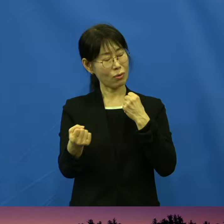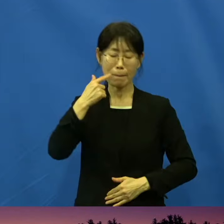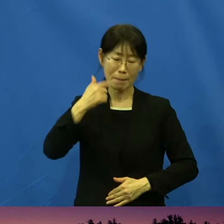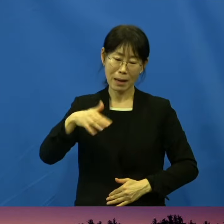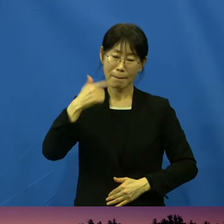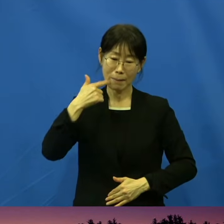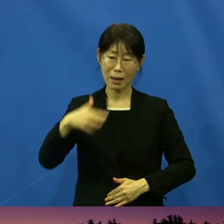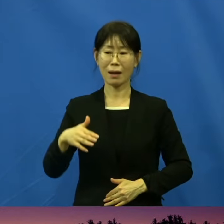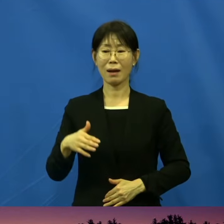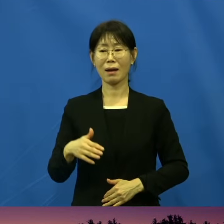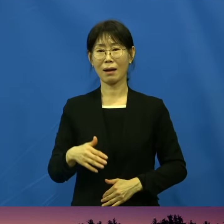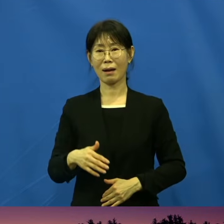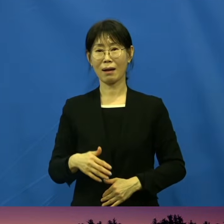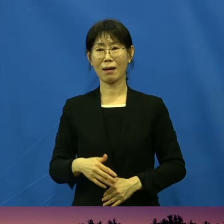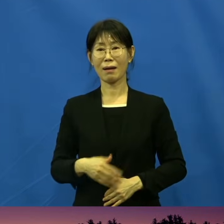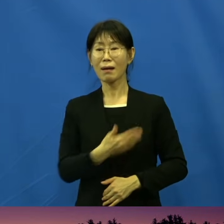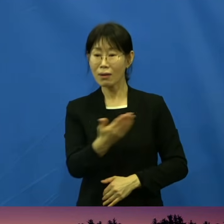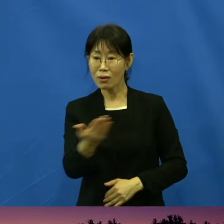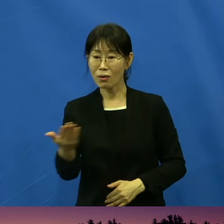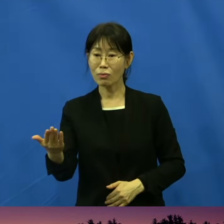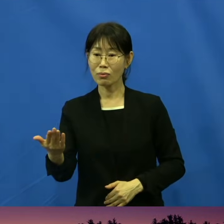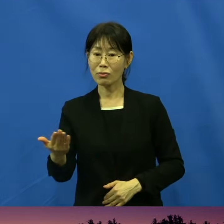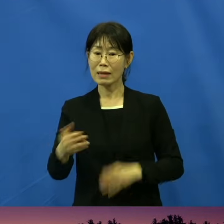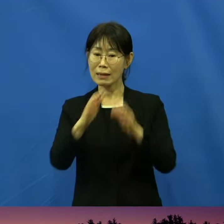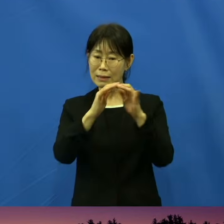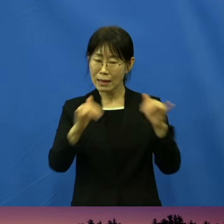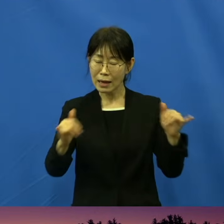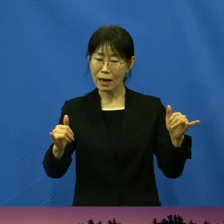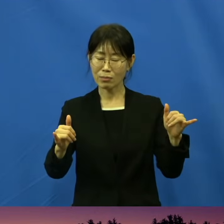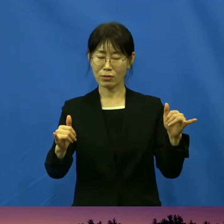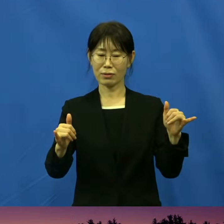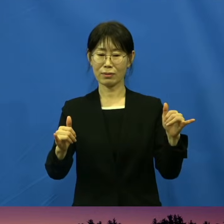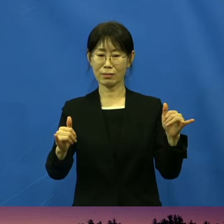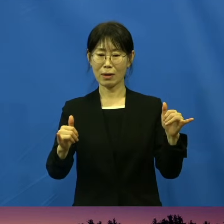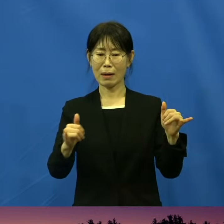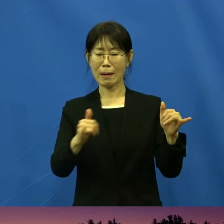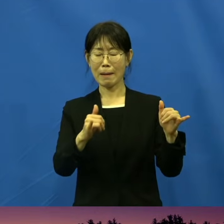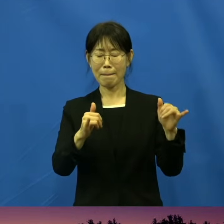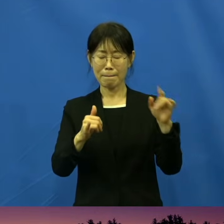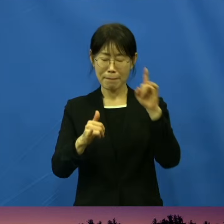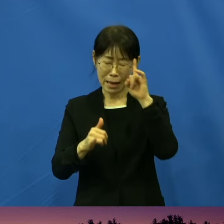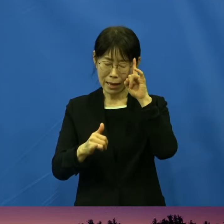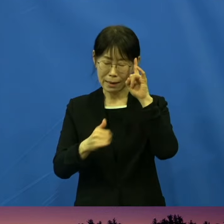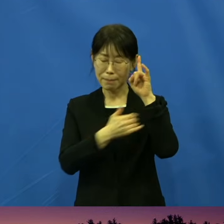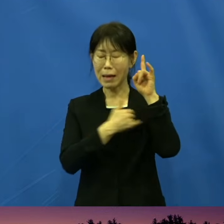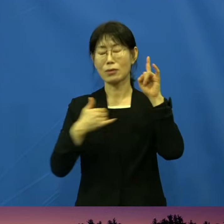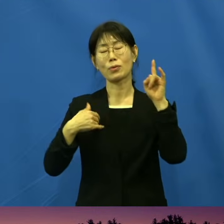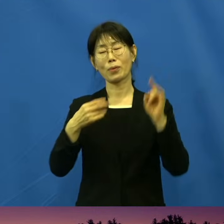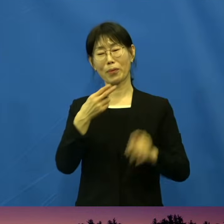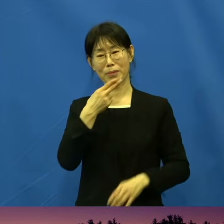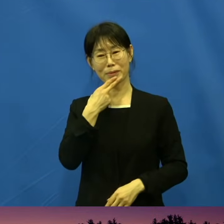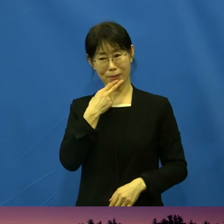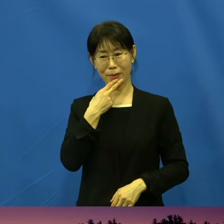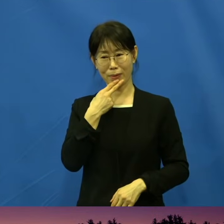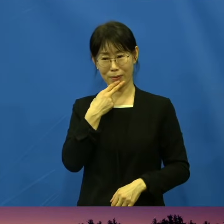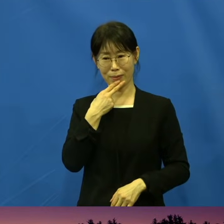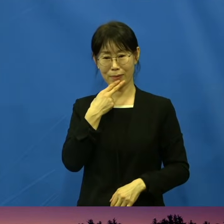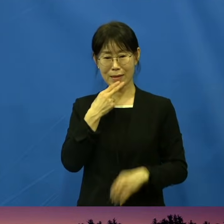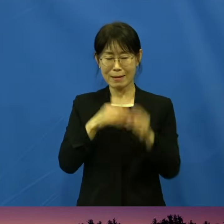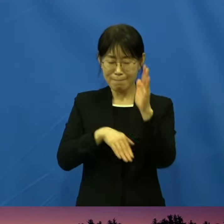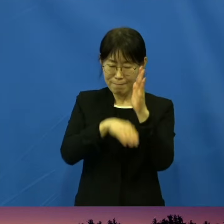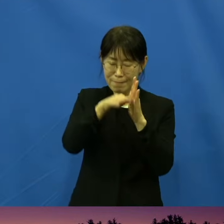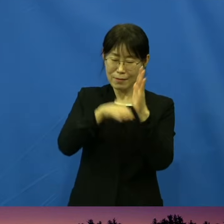거죠. 그러니까 여러분, 인간은 근본적으로 저장력에 문제가 있는 거예요. 저장력. 저장이 안 되는 거예요. 아무리 채워도 우리